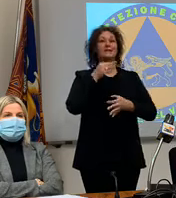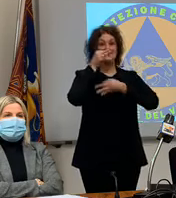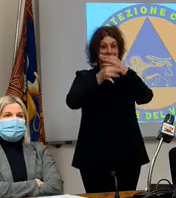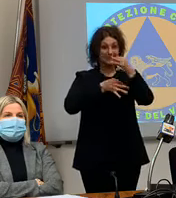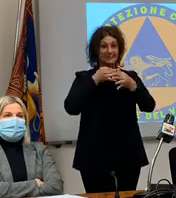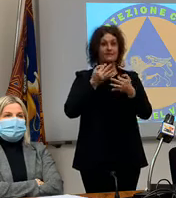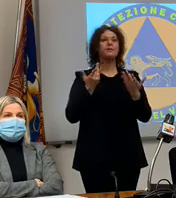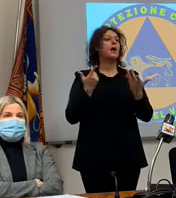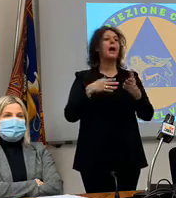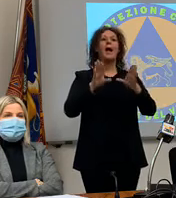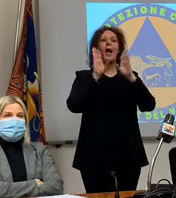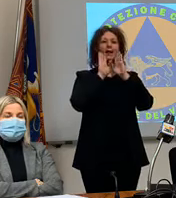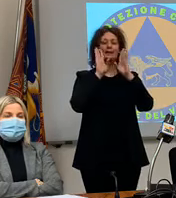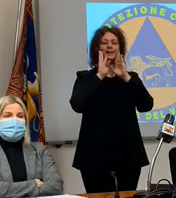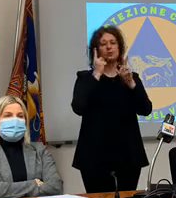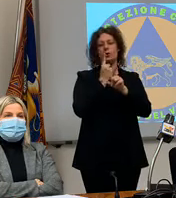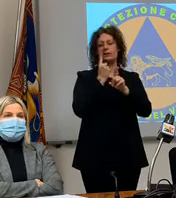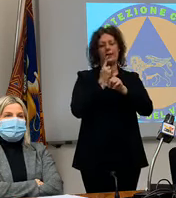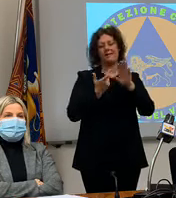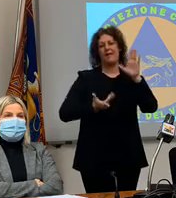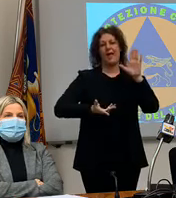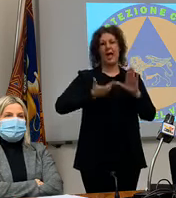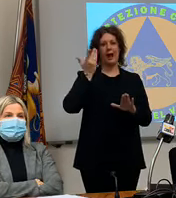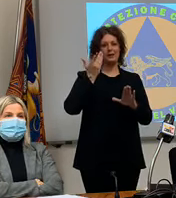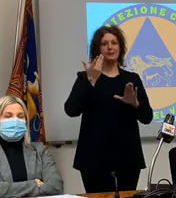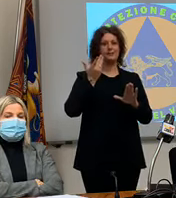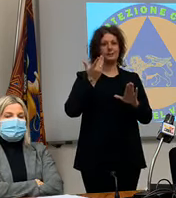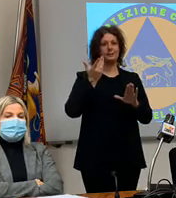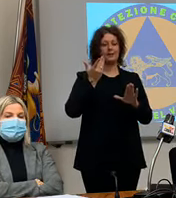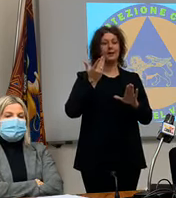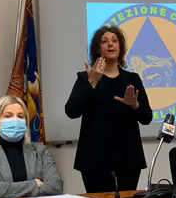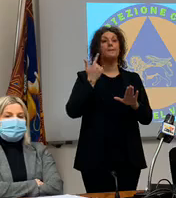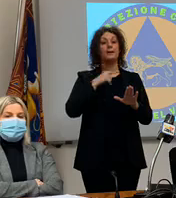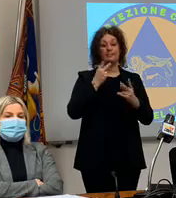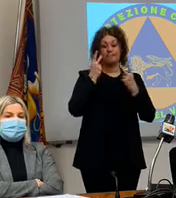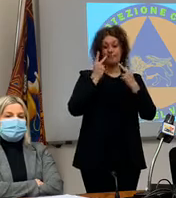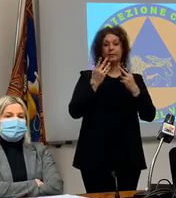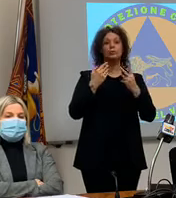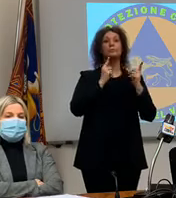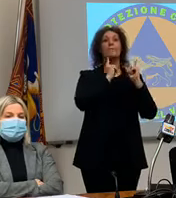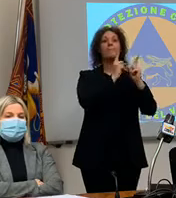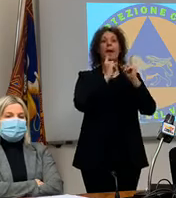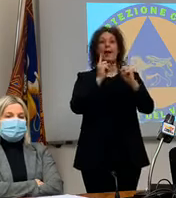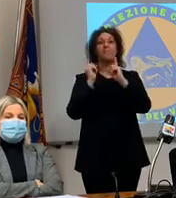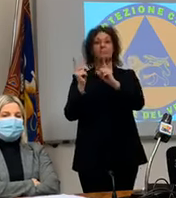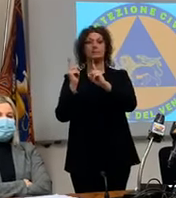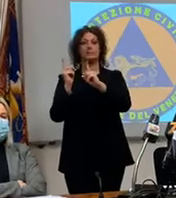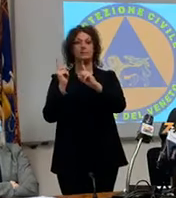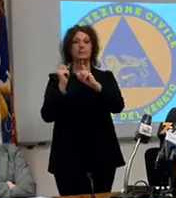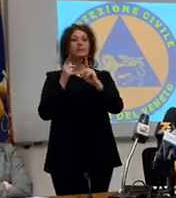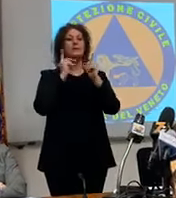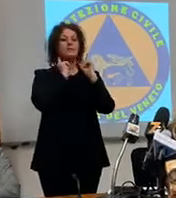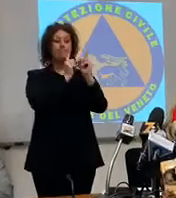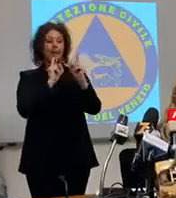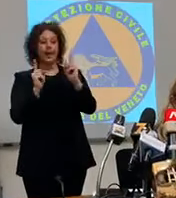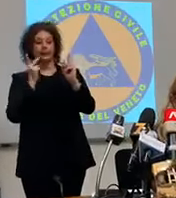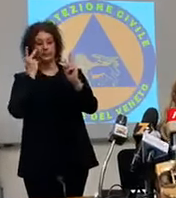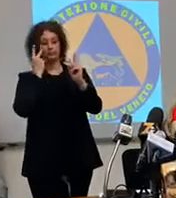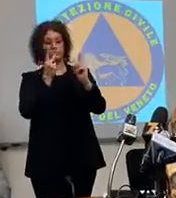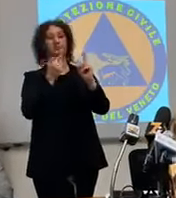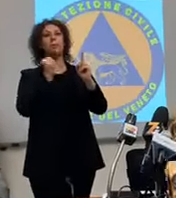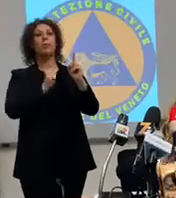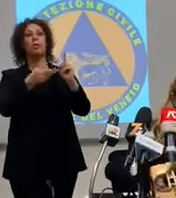deve essere destata massima a identificare quei parametri che ci possono portare in un uno scenario di